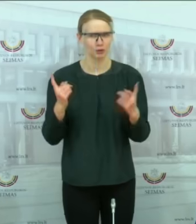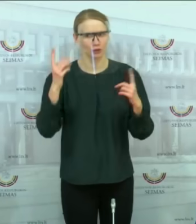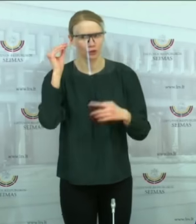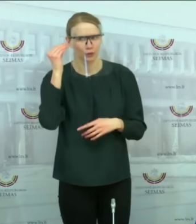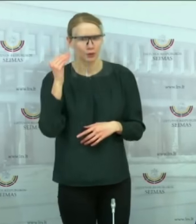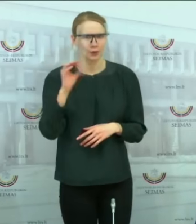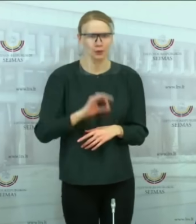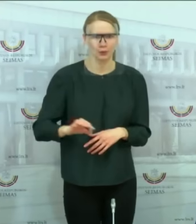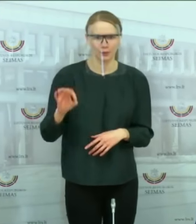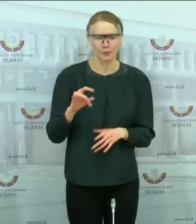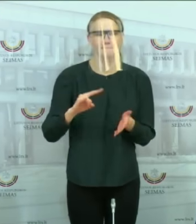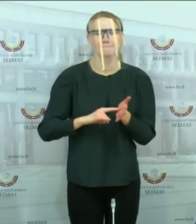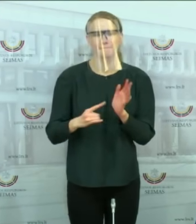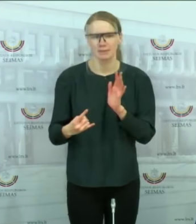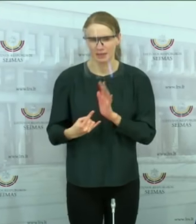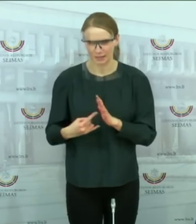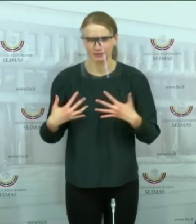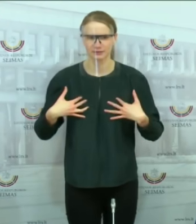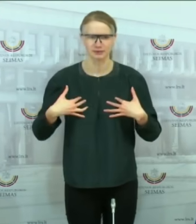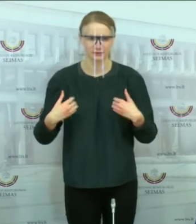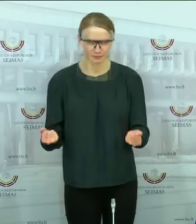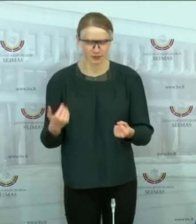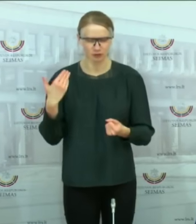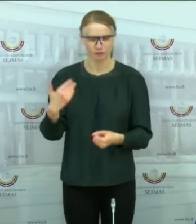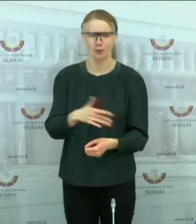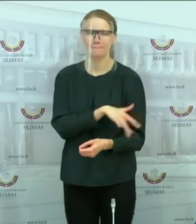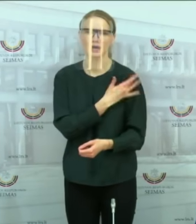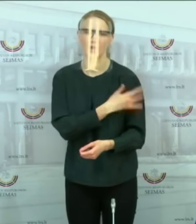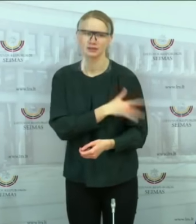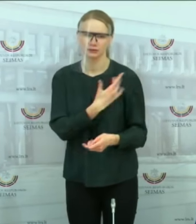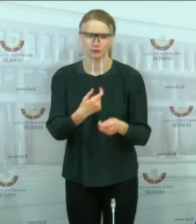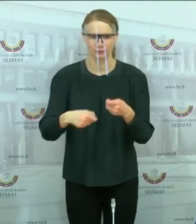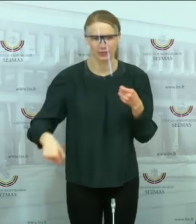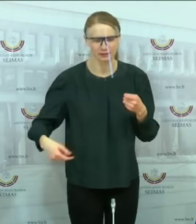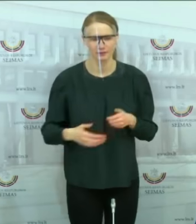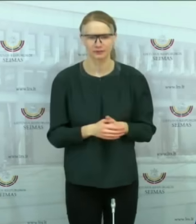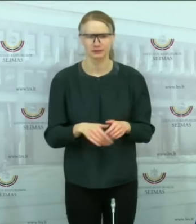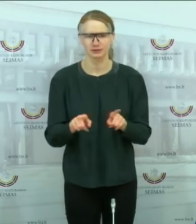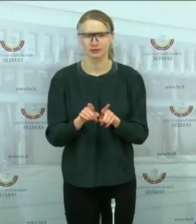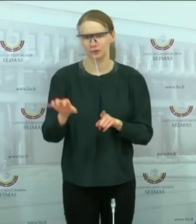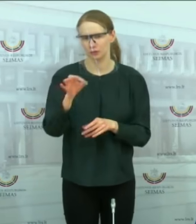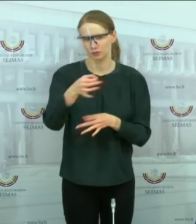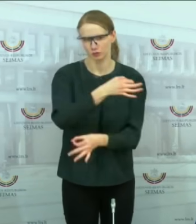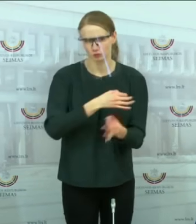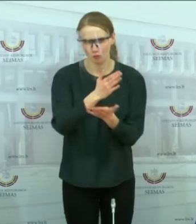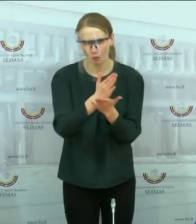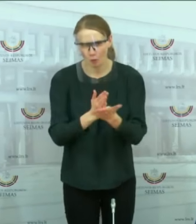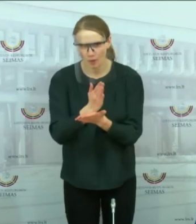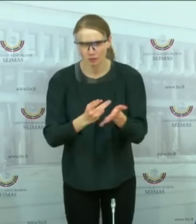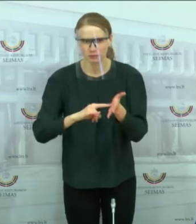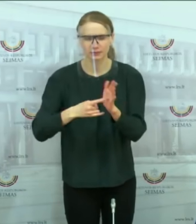susirūpinimo, tai kaip ir minėjau, planinės sveikatos priežiūros paslaugos bus svarstomas, aptarinėjimas bus